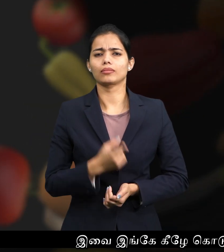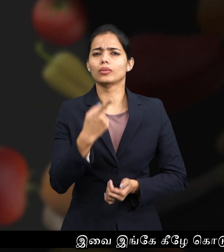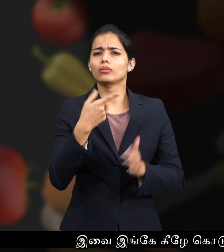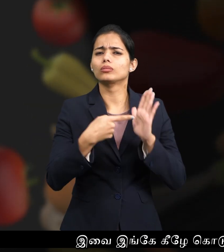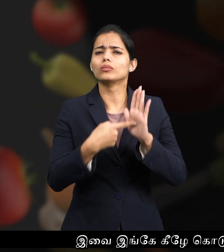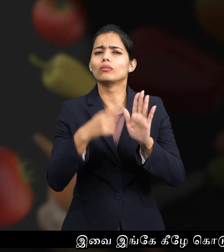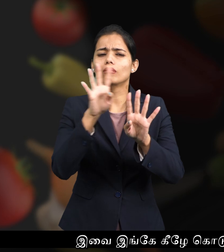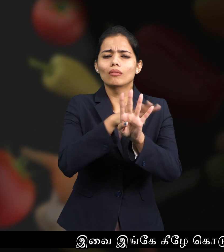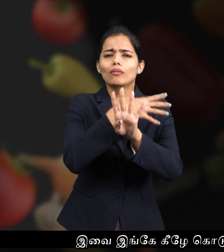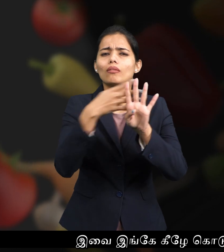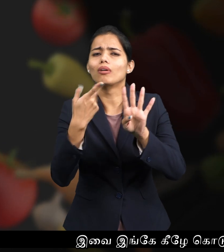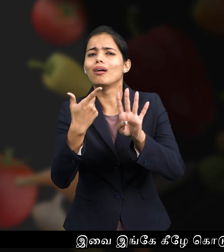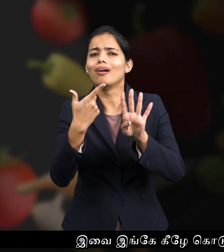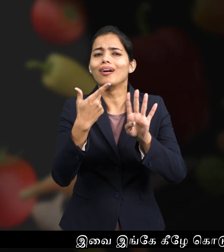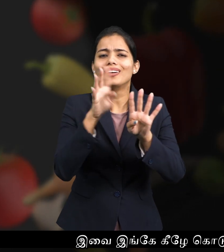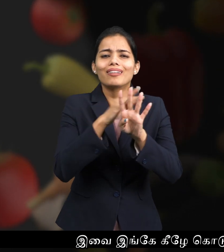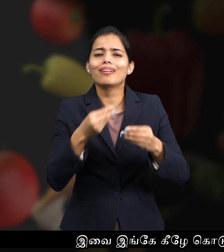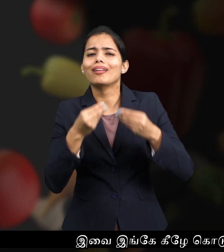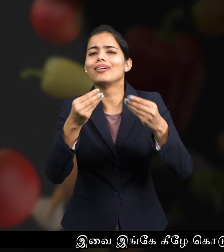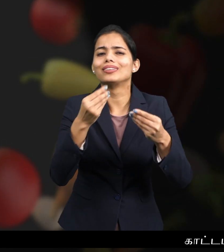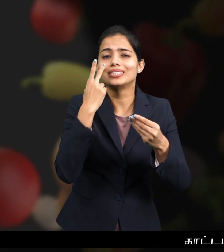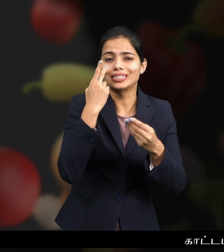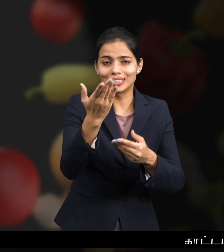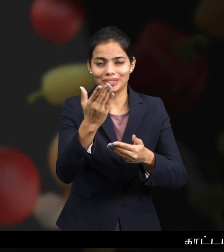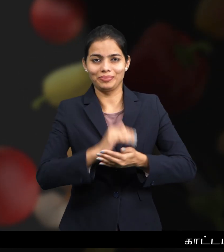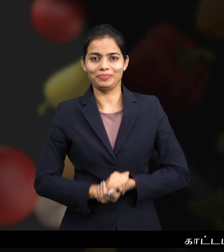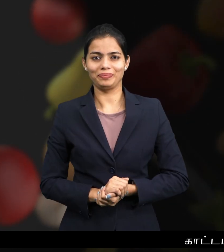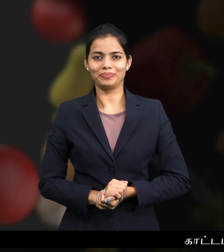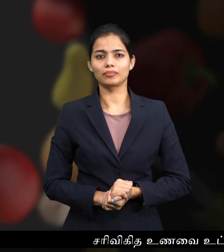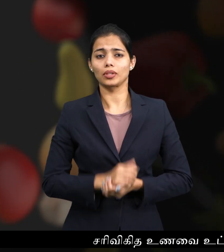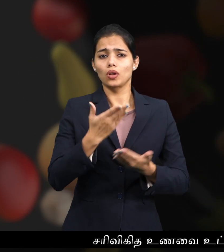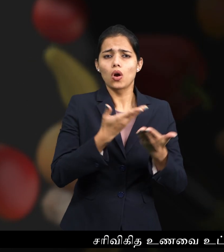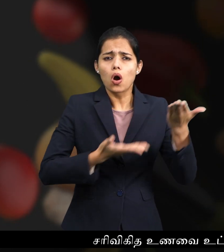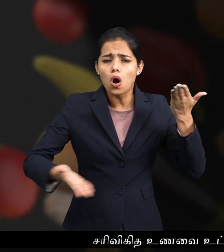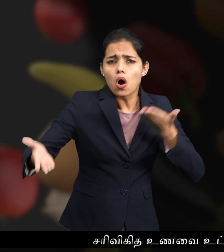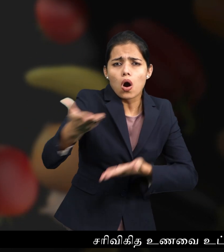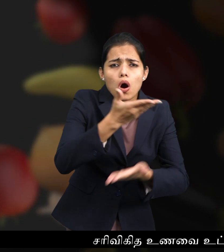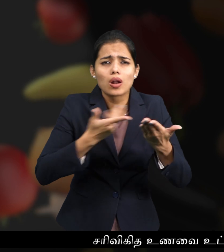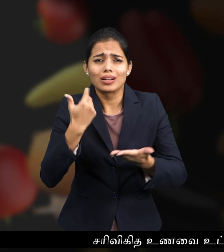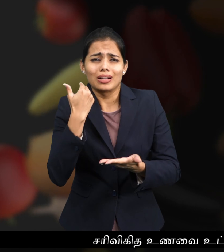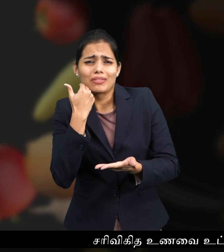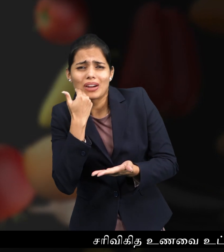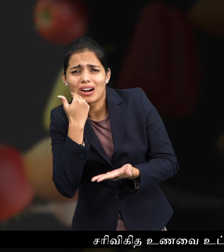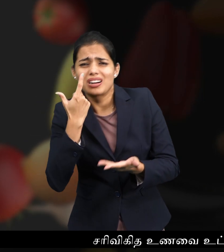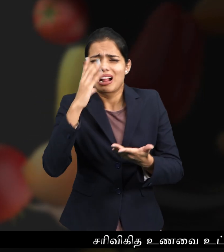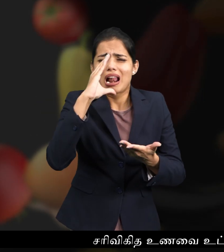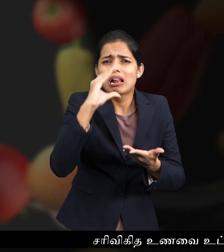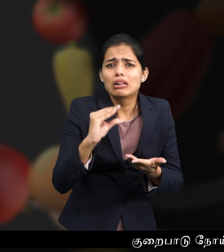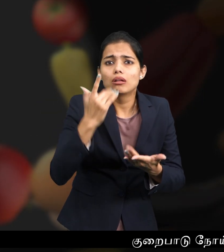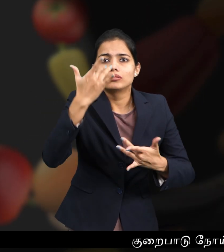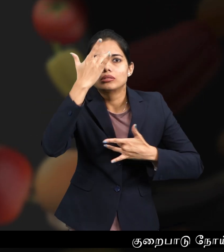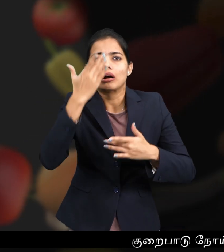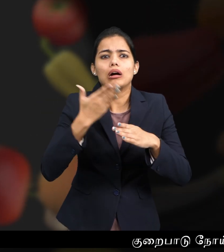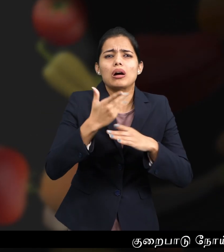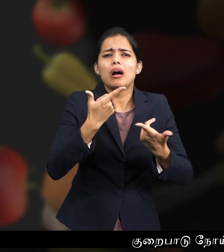இவை இங்கே கீழே கொடுக்கப்பட்டுள்ள அட்டவணையில் காட்டப்பட்டுள்ளன. சரிவிகித உணவை உட்கொள்வதன் மூலம்